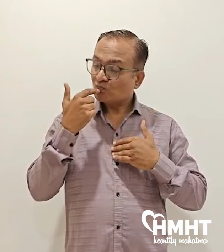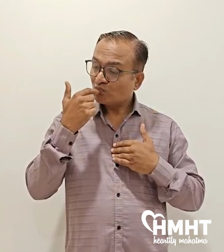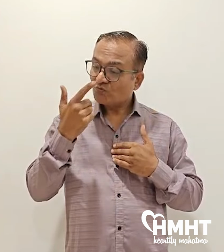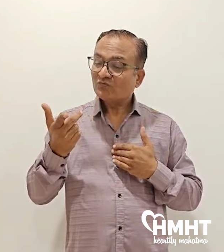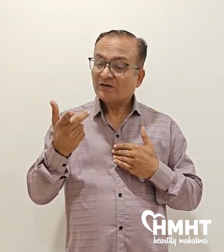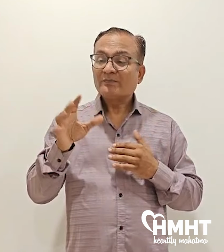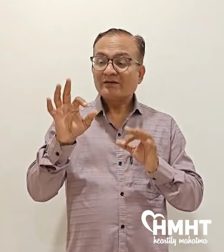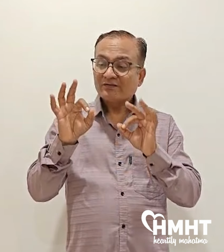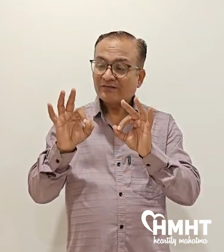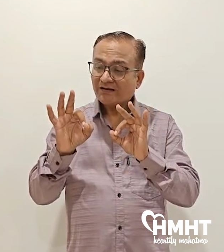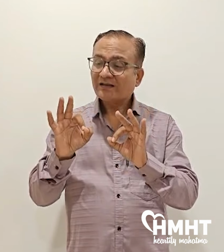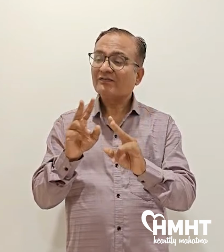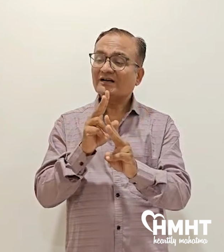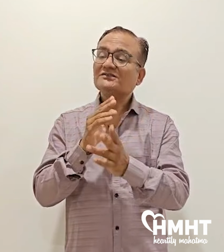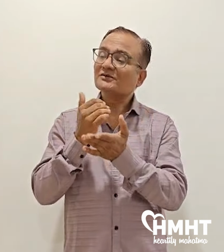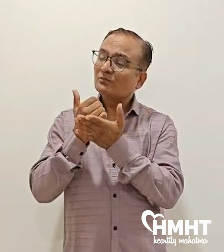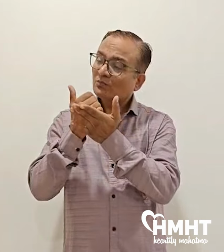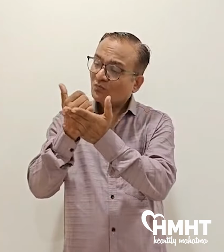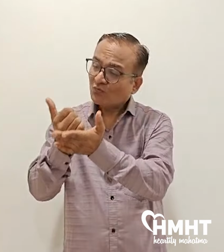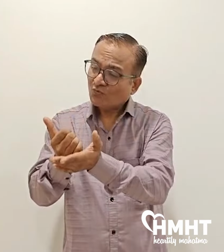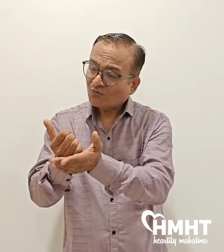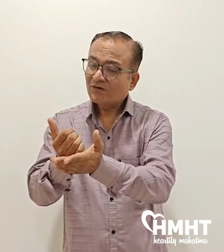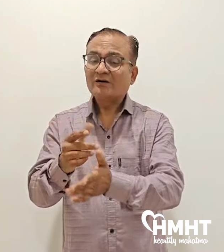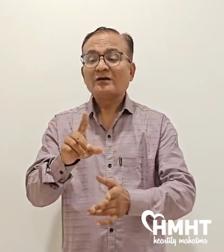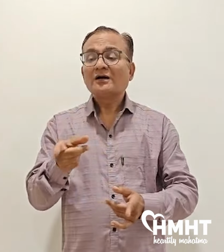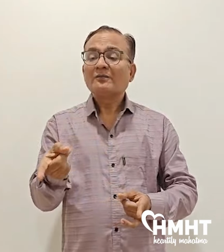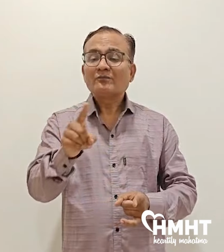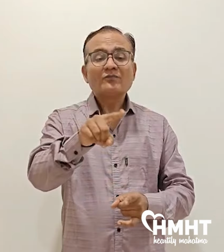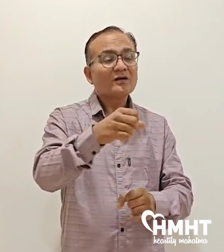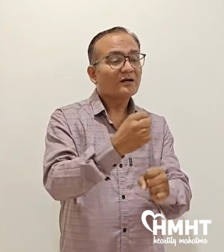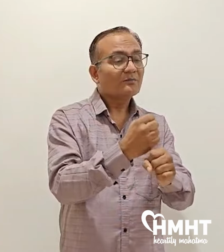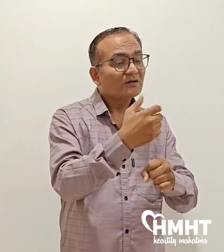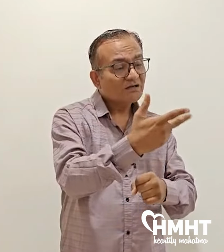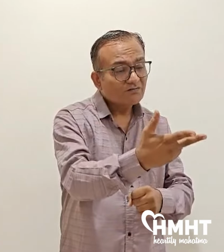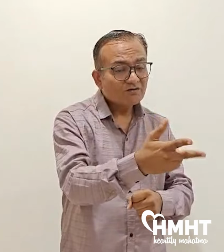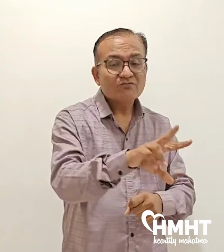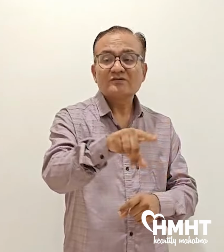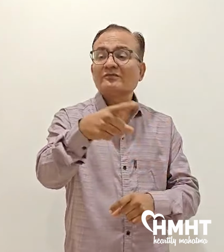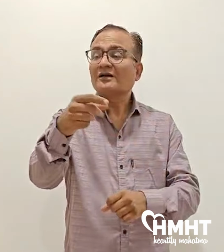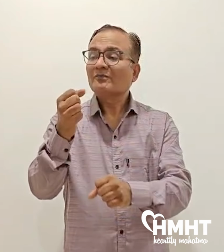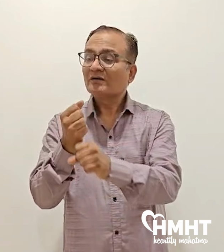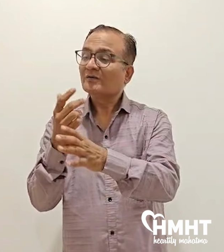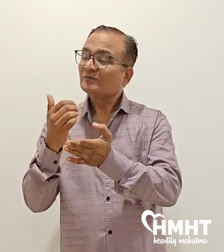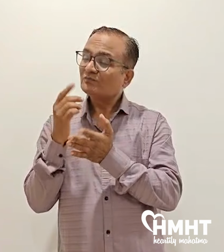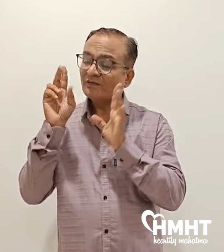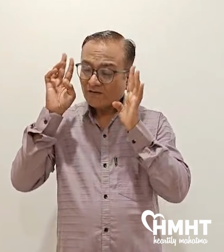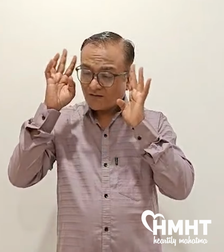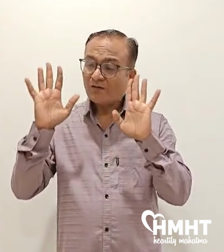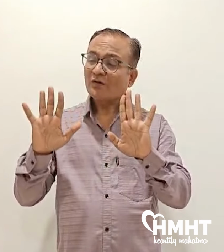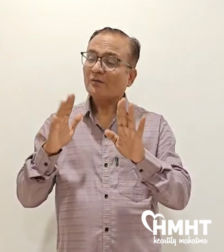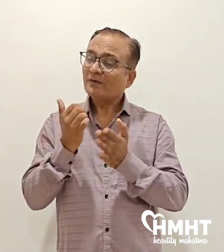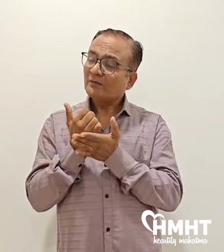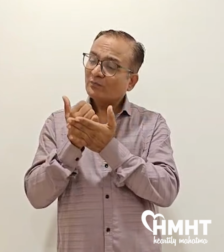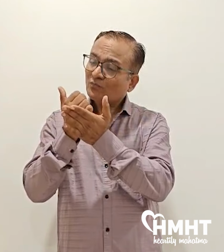આપણે ઇન્ફોર્મેશન આપો આવું બન્યું છે ને આ છે, આમ કરવાનું છે તો આવું જોઈએ છે કે આવું હોવું જોઈએ, ઇન્ફોર્મેશન